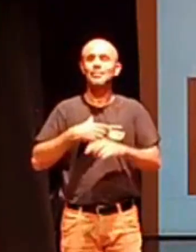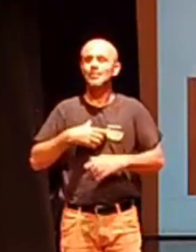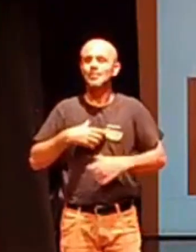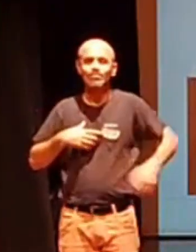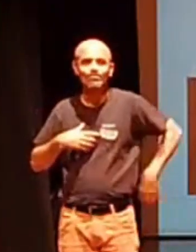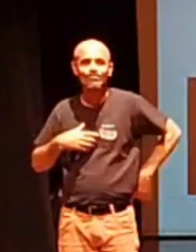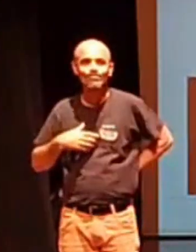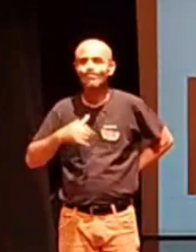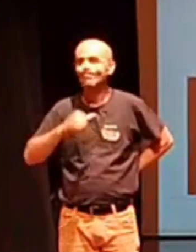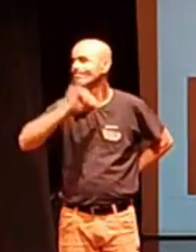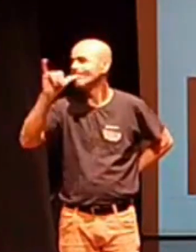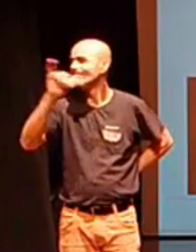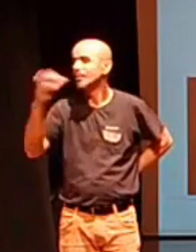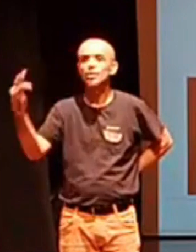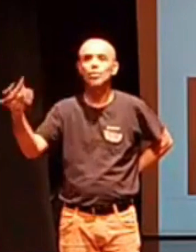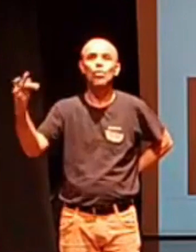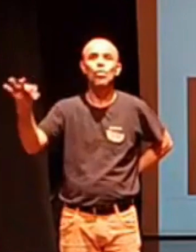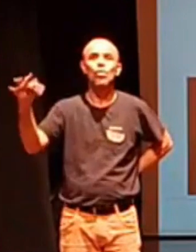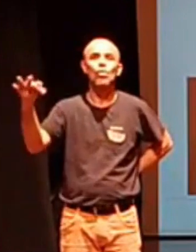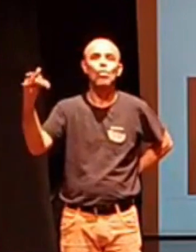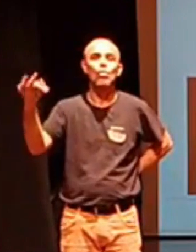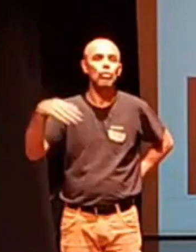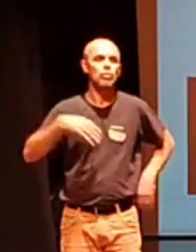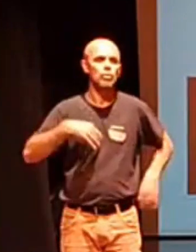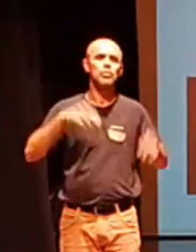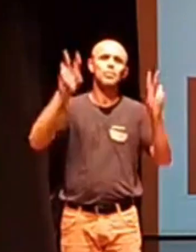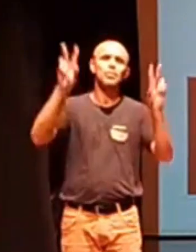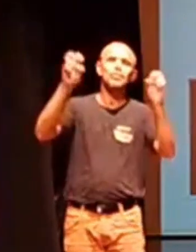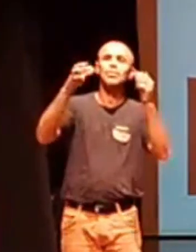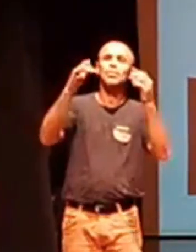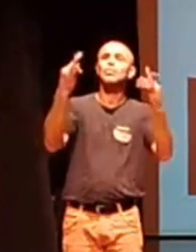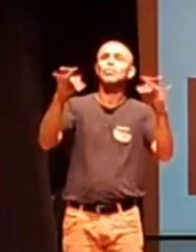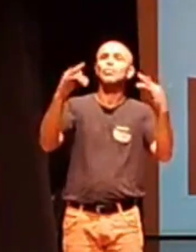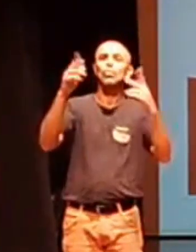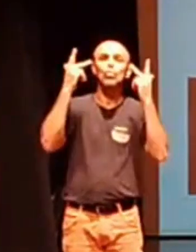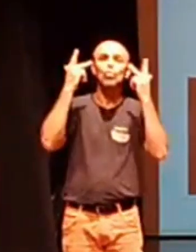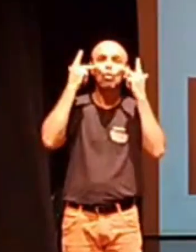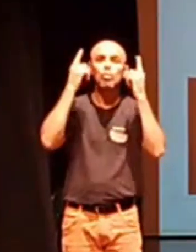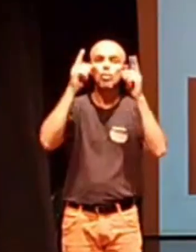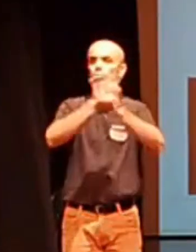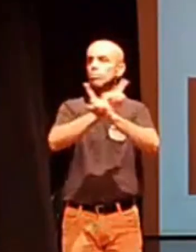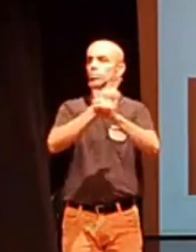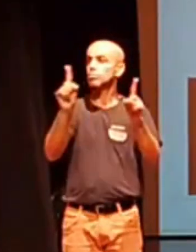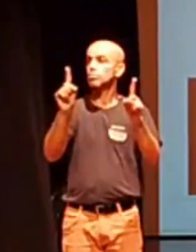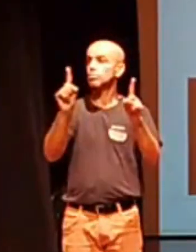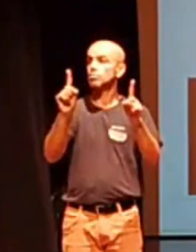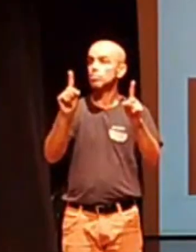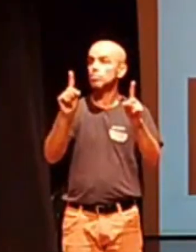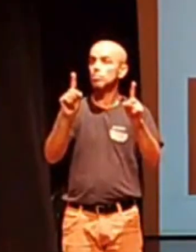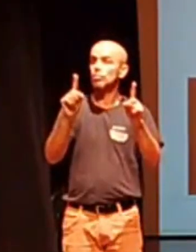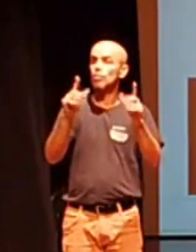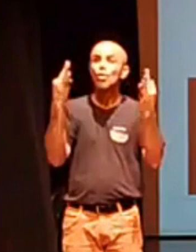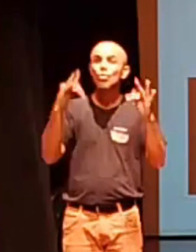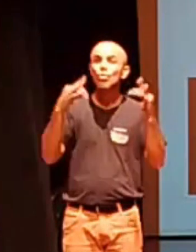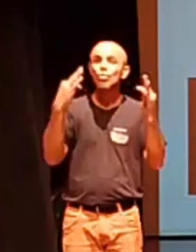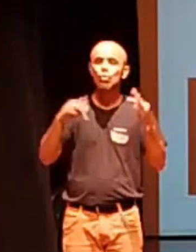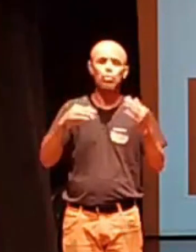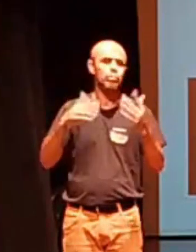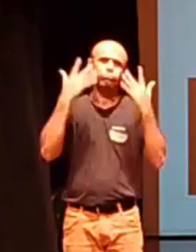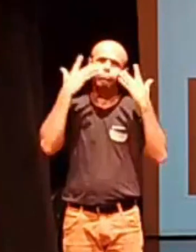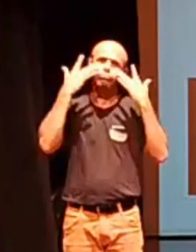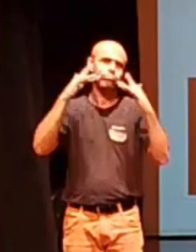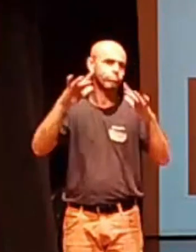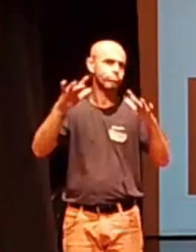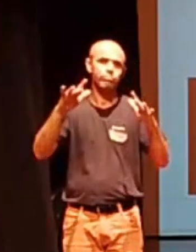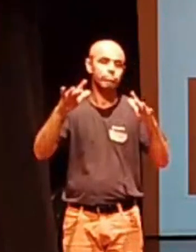região lombar. E a gente até falou sobre dor, né? Dor não é normal, dor é comum na gestação. Nenhuma gestante tem que